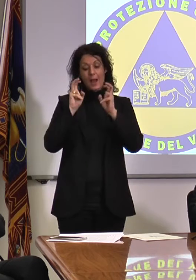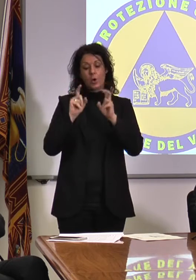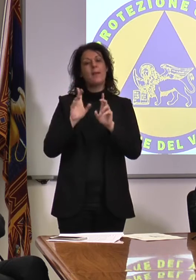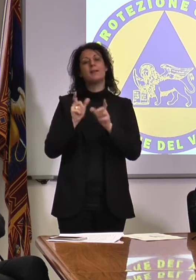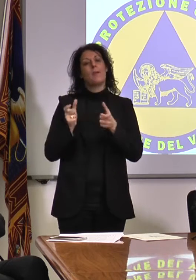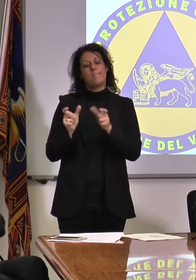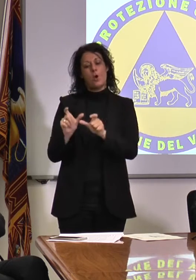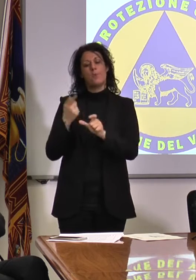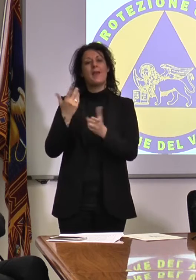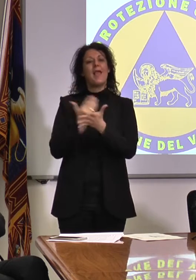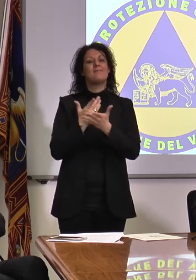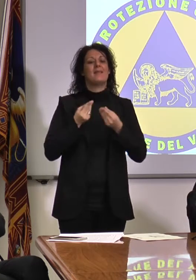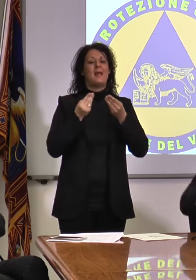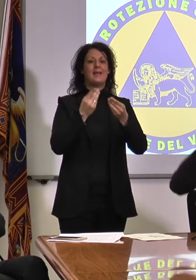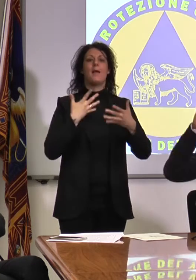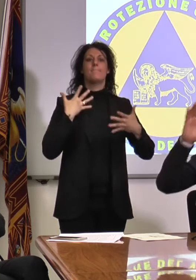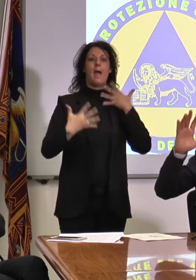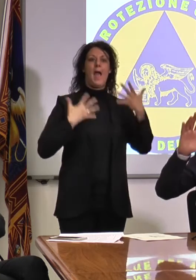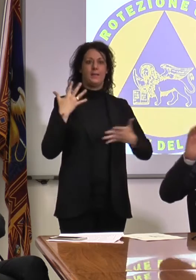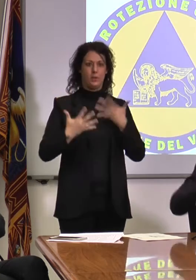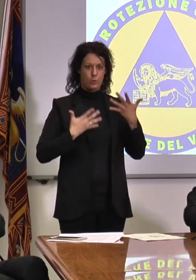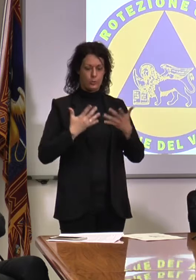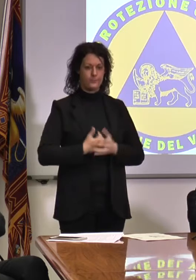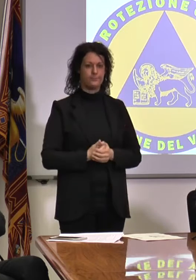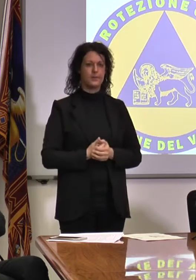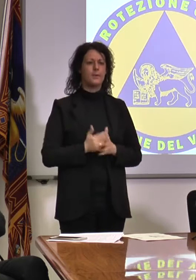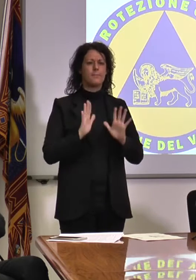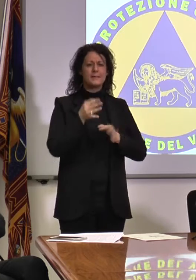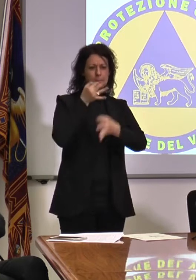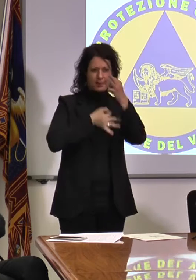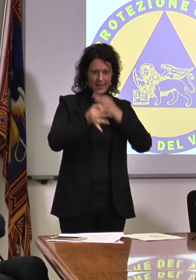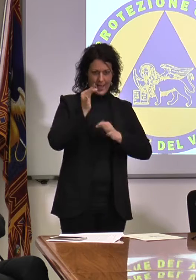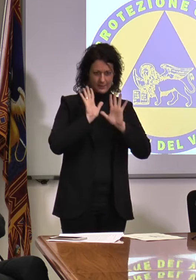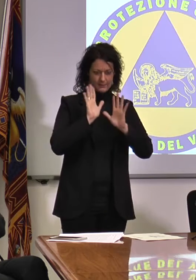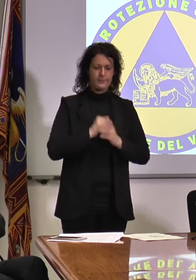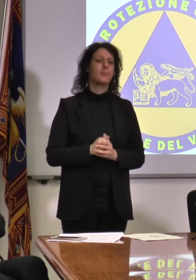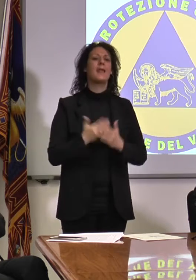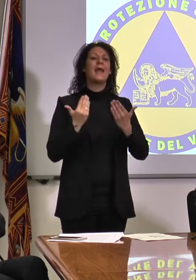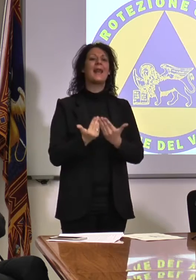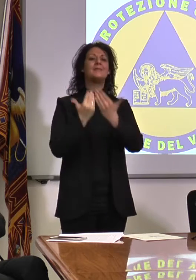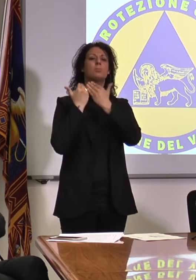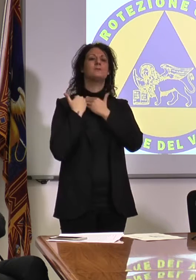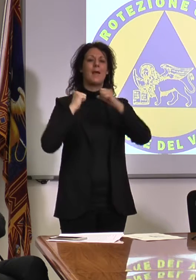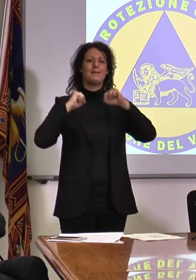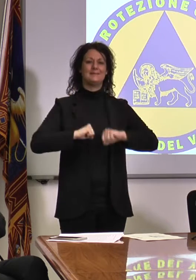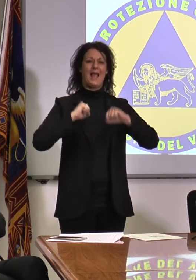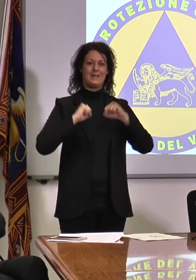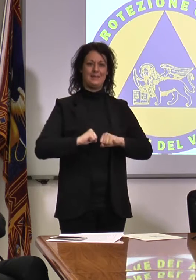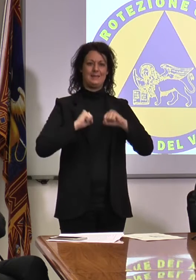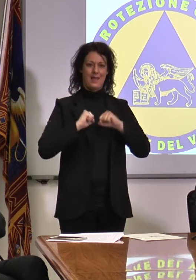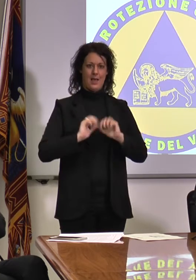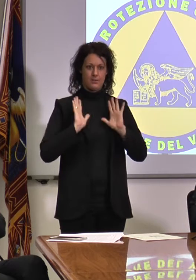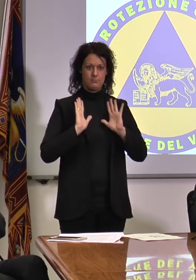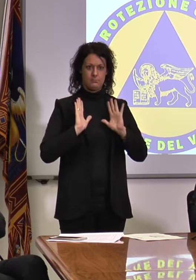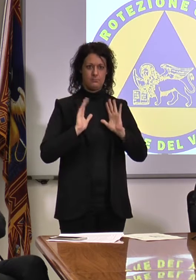Però mi dovete spiegare per quale motivo, se così fosse, i responsabili della sanità per legge, che sono i governatori, non ne